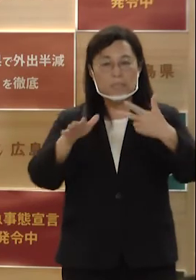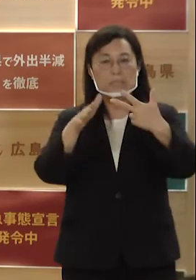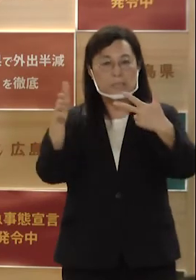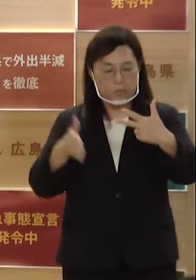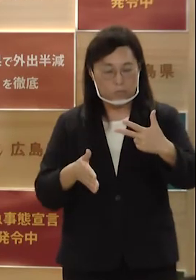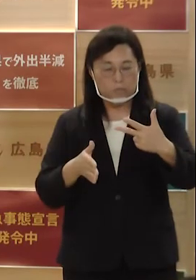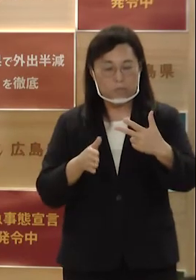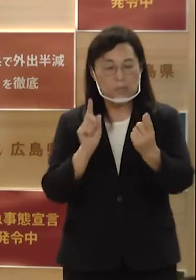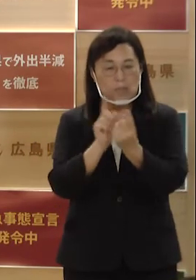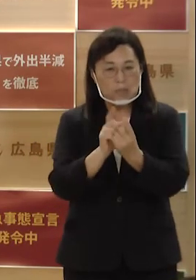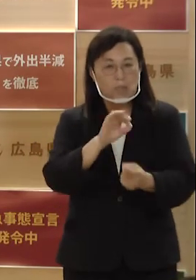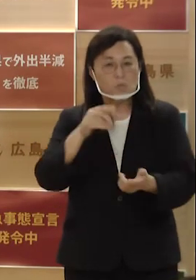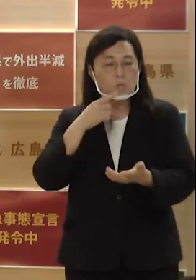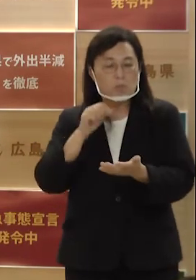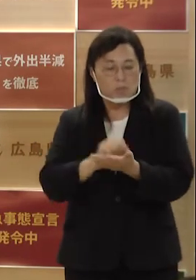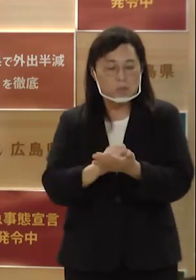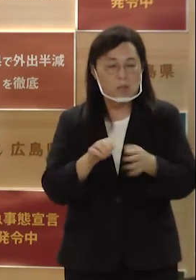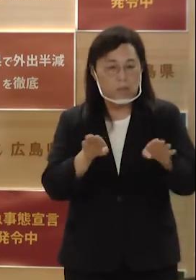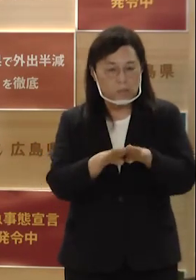内容として。 そうですね、今